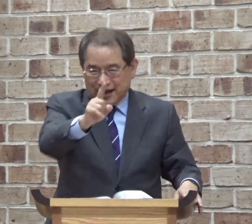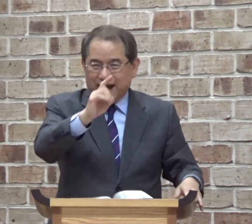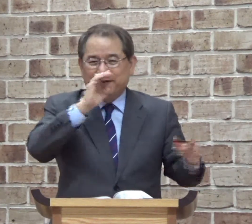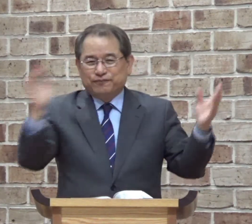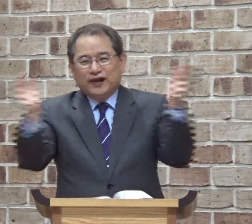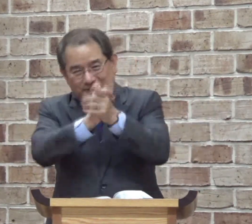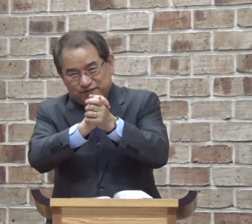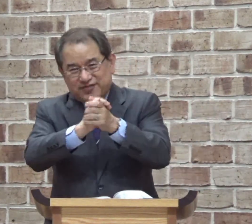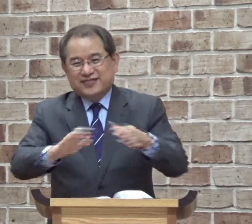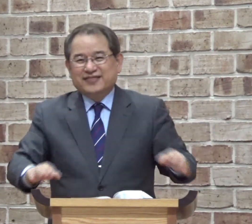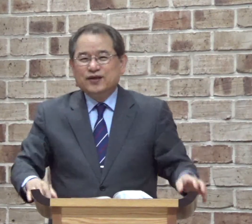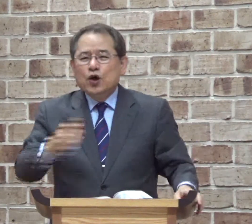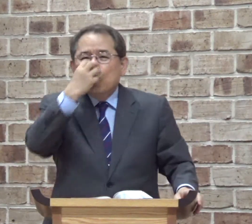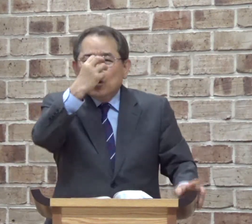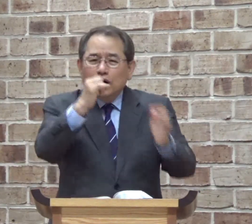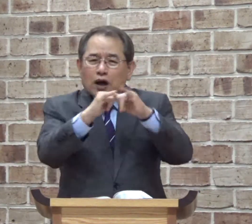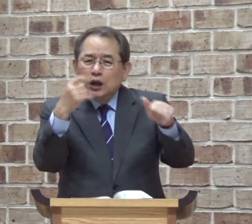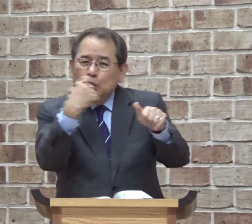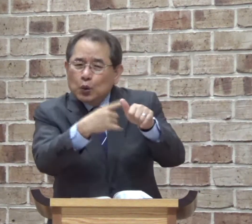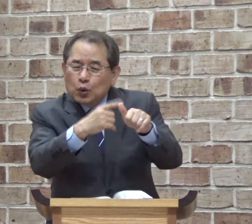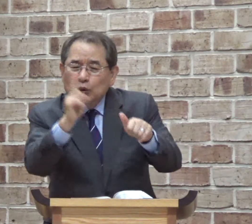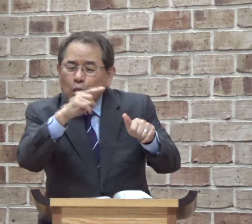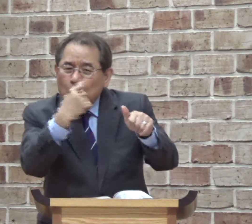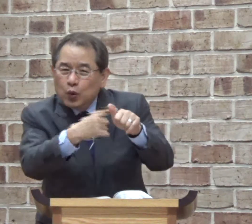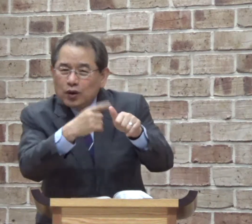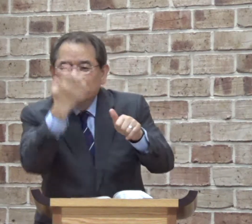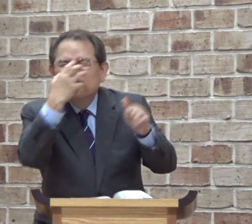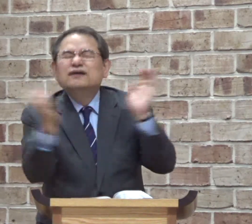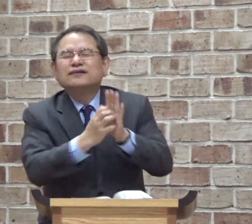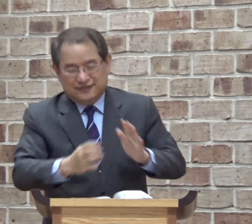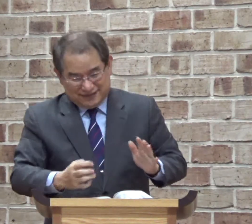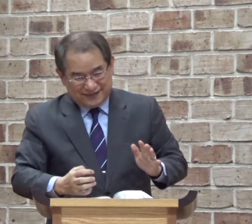교만이 오면 욕도 오거니와 겸손한 자에게는 지혜가 있느니라.